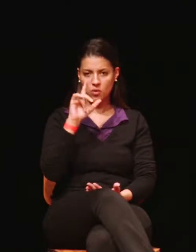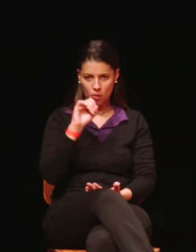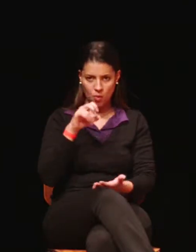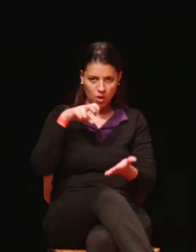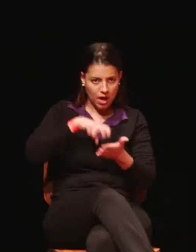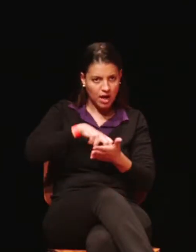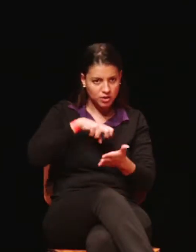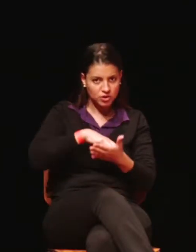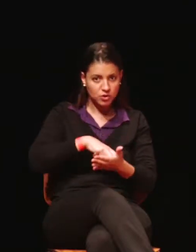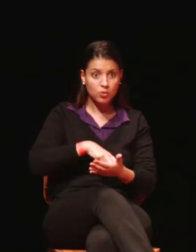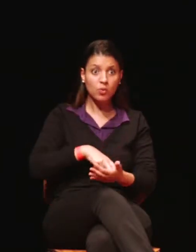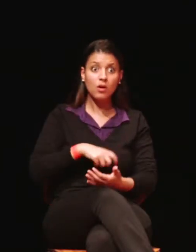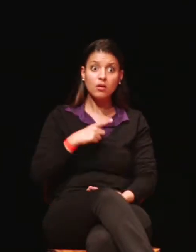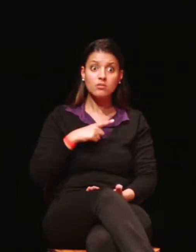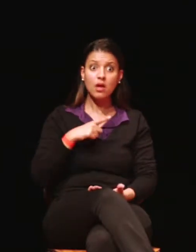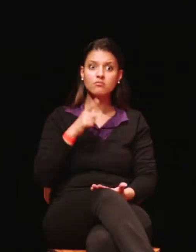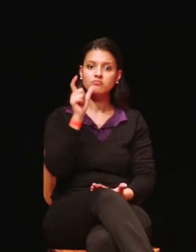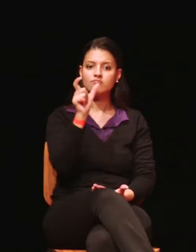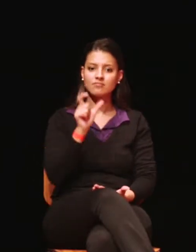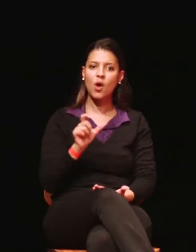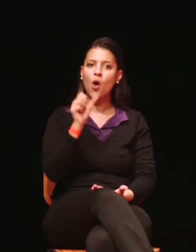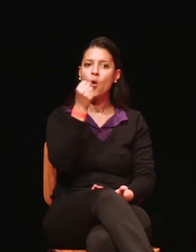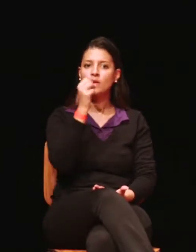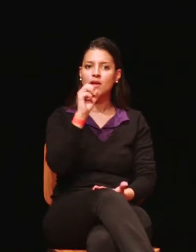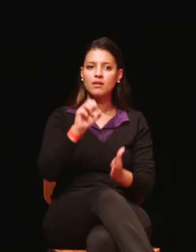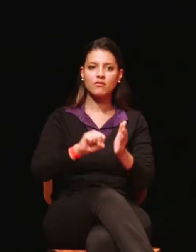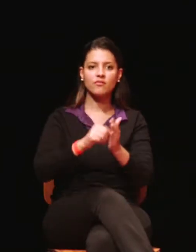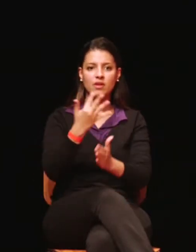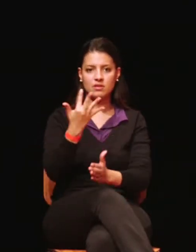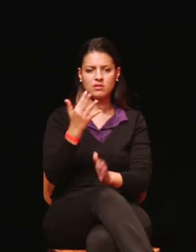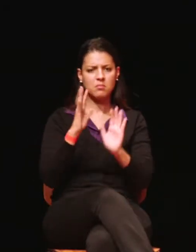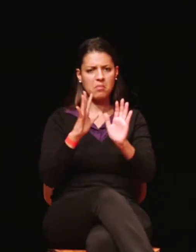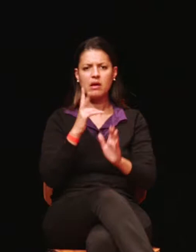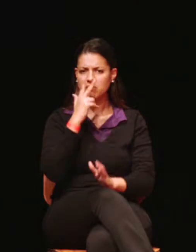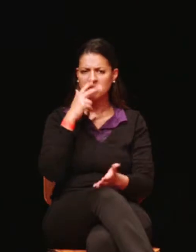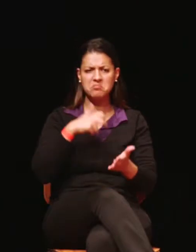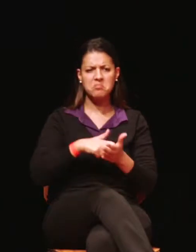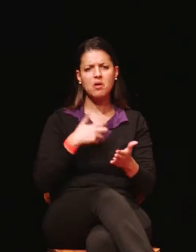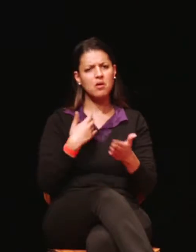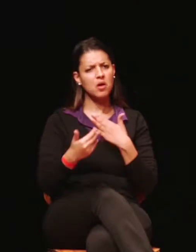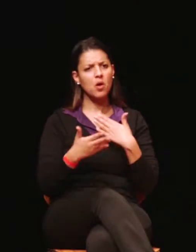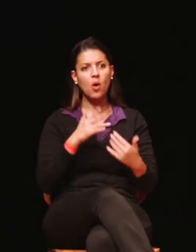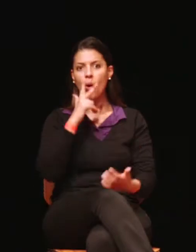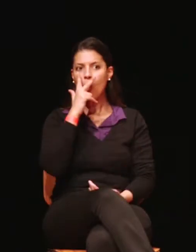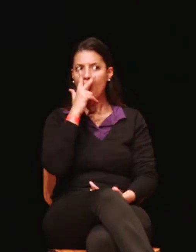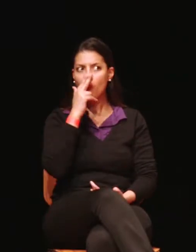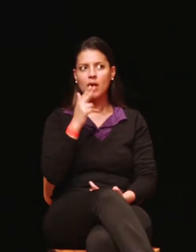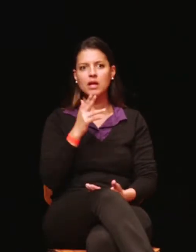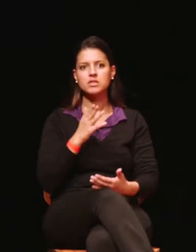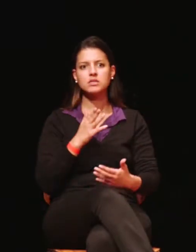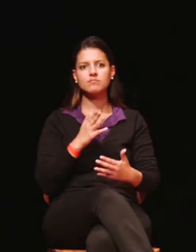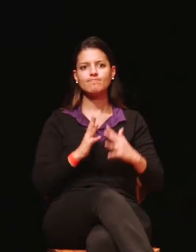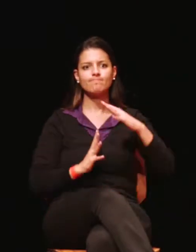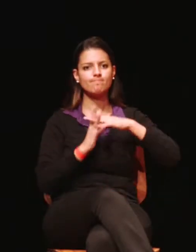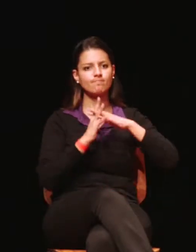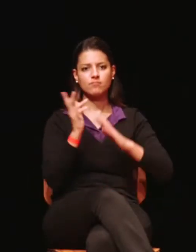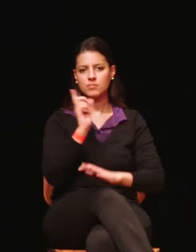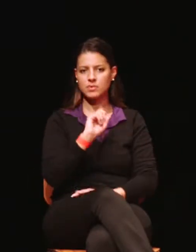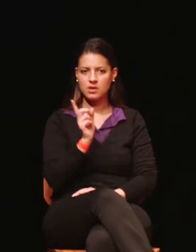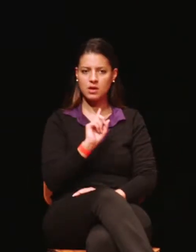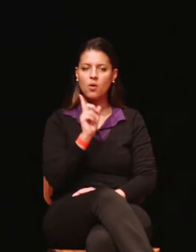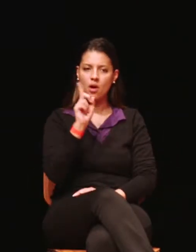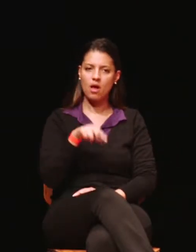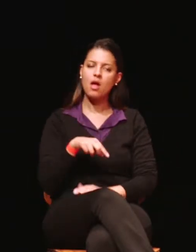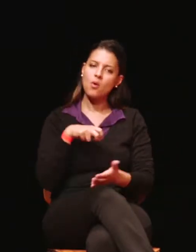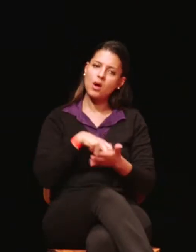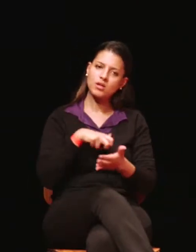80 vezes. Mas não é um castigo qualquer ou sem limites. É um castigo associado ao bom